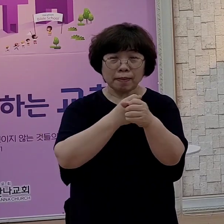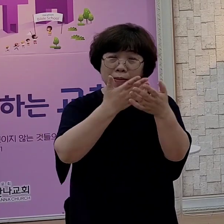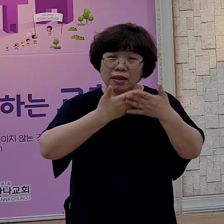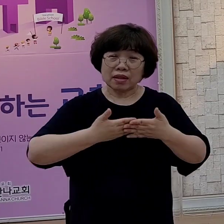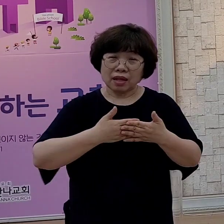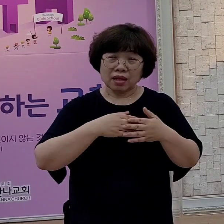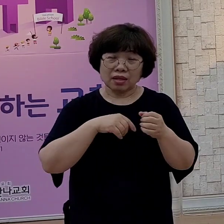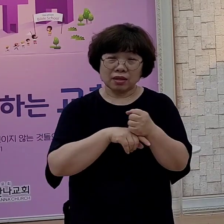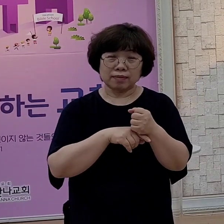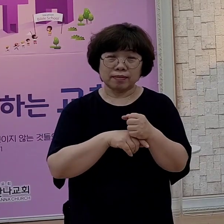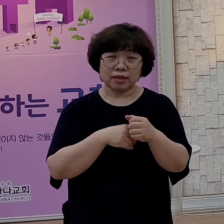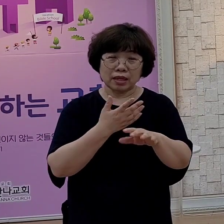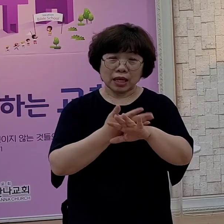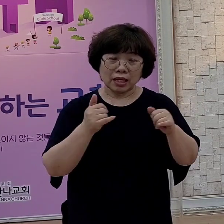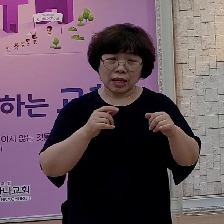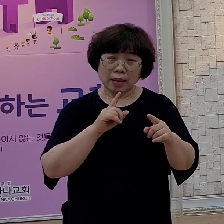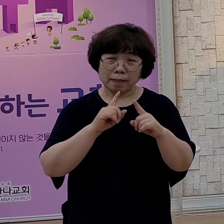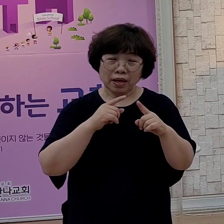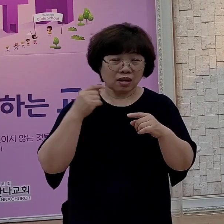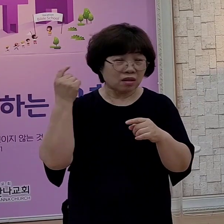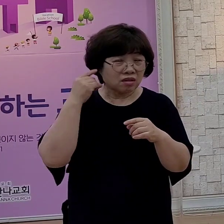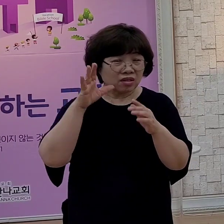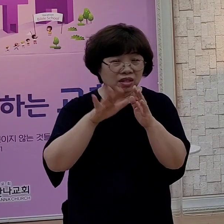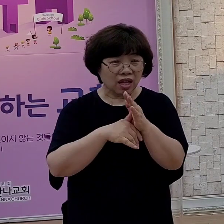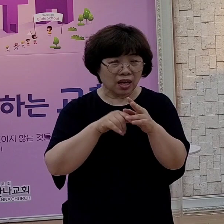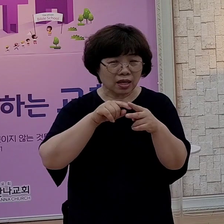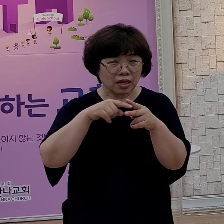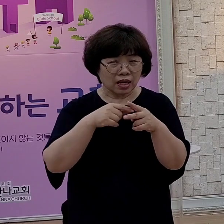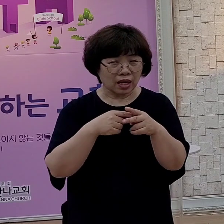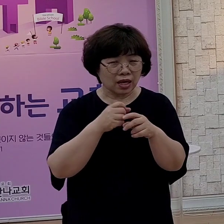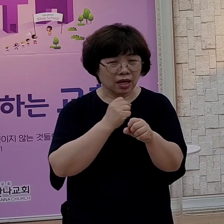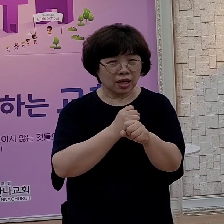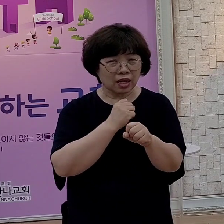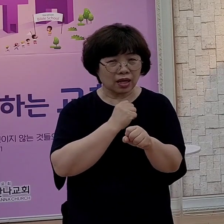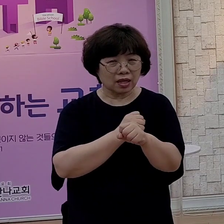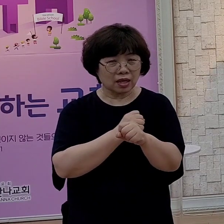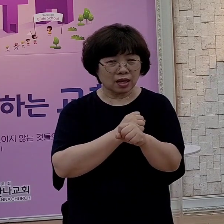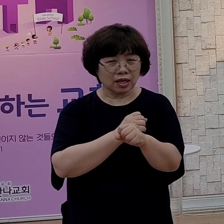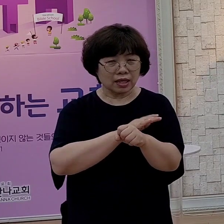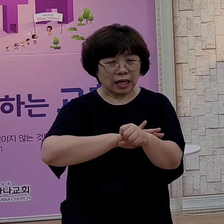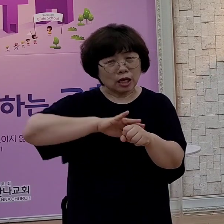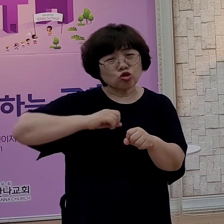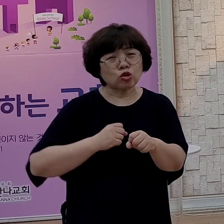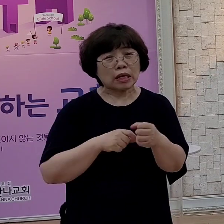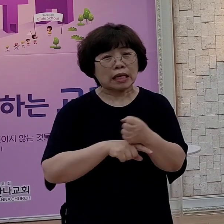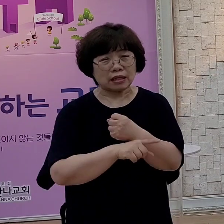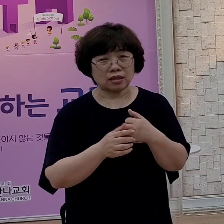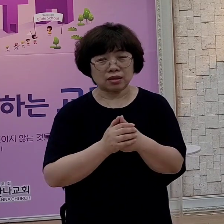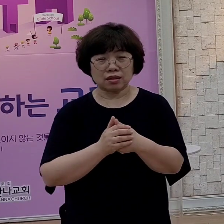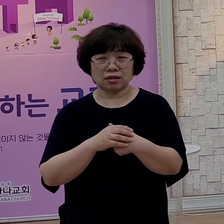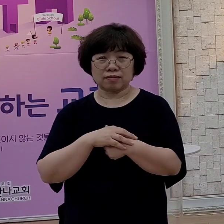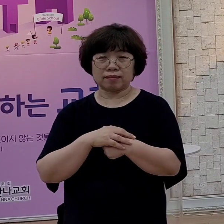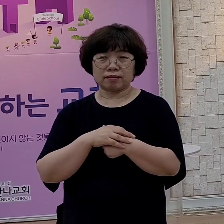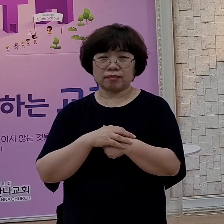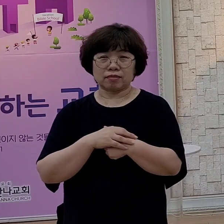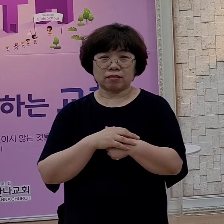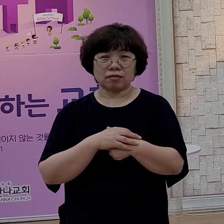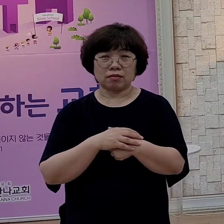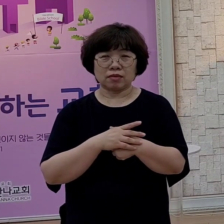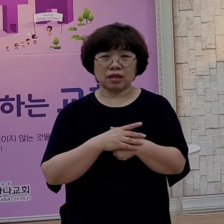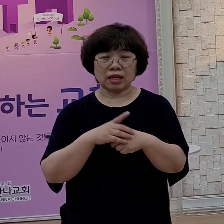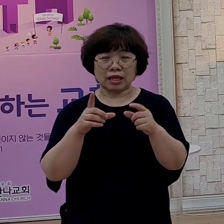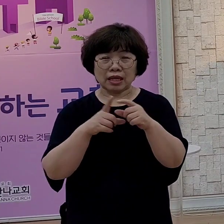남의 말에 잘 설득된다 이런 말입니다. 이걸 다른 말로 하면 뭐예요?